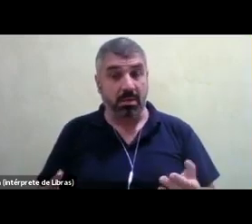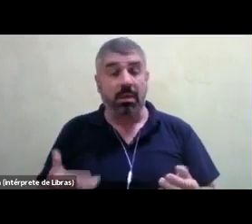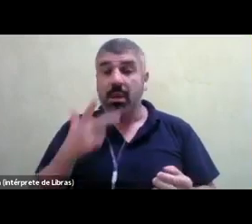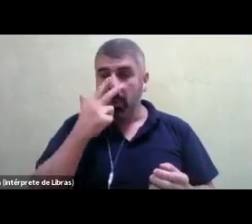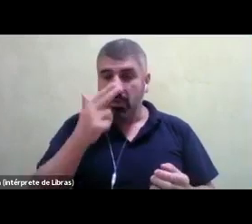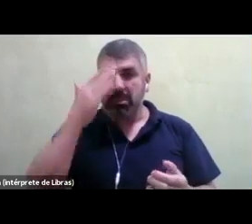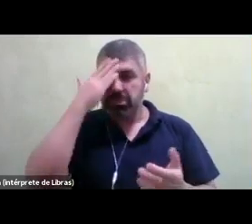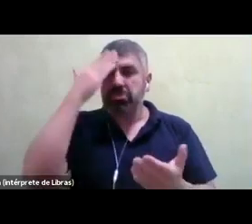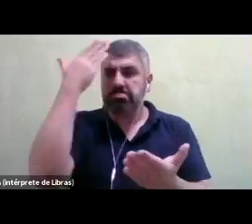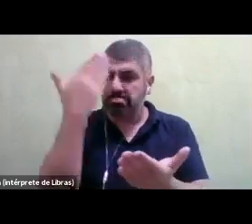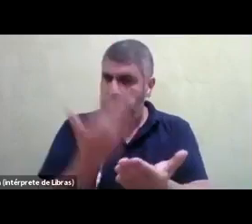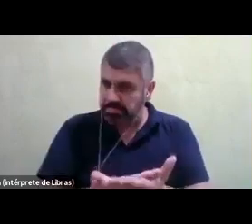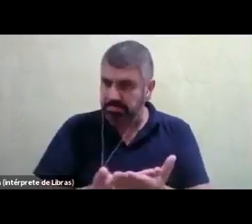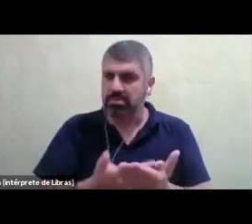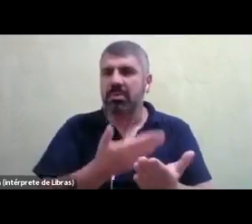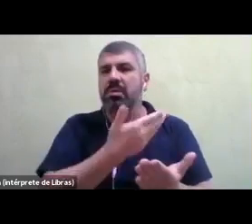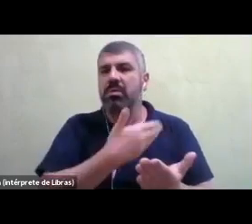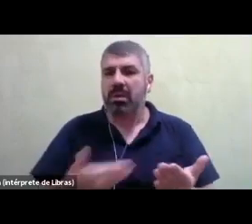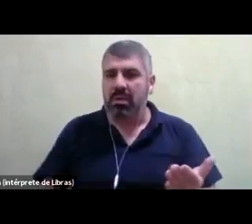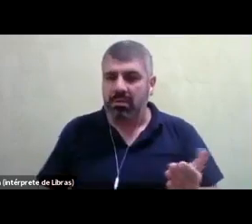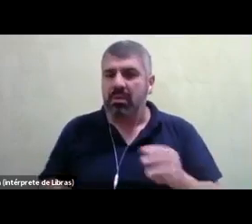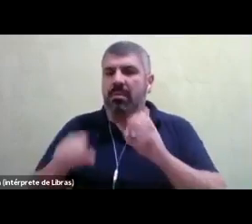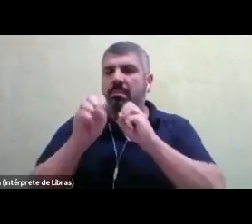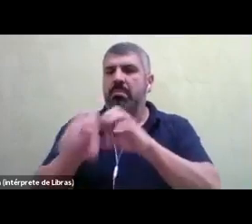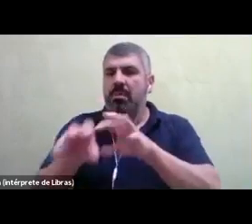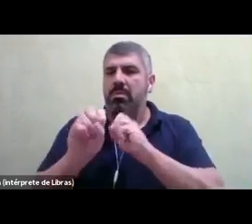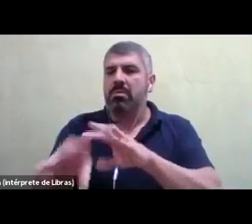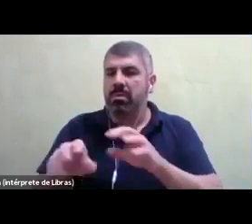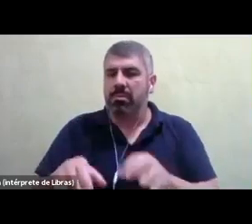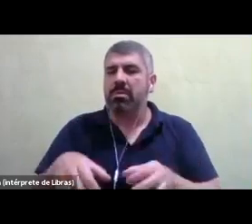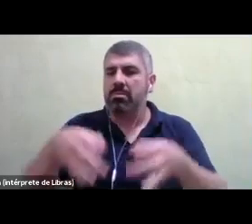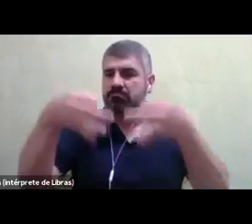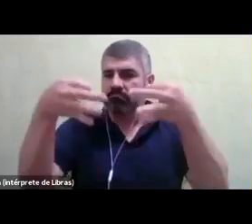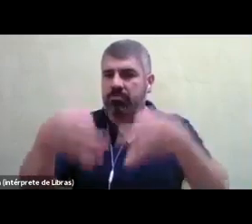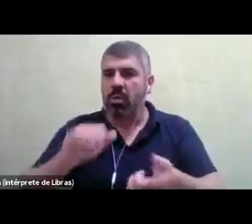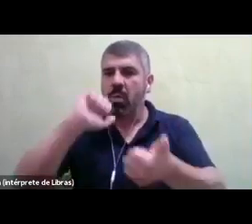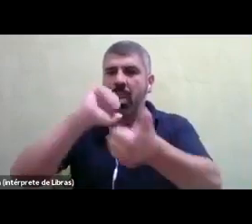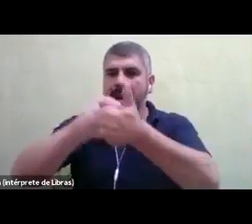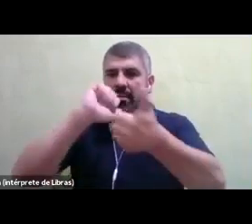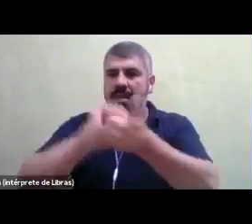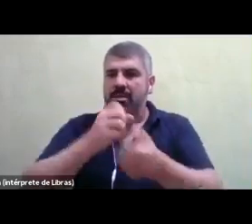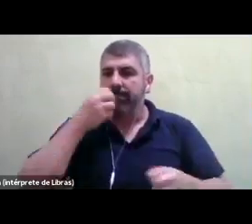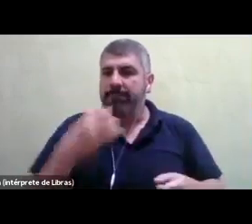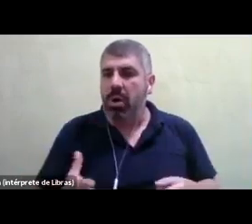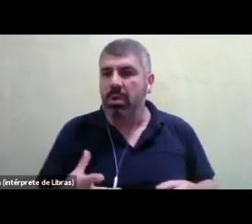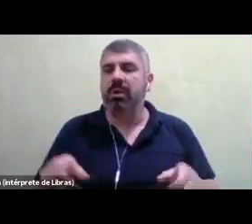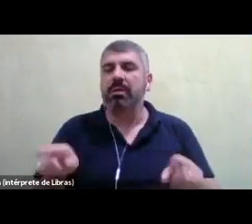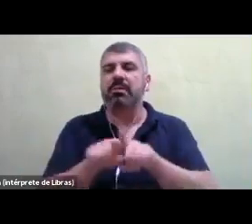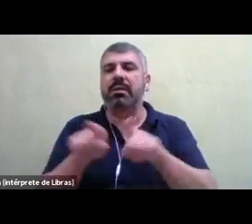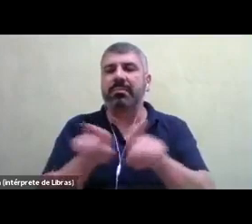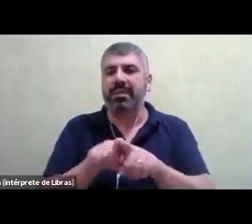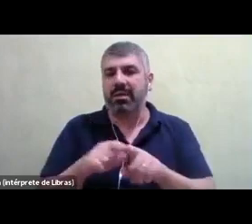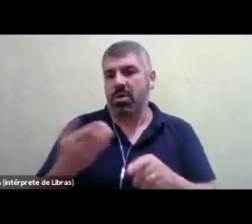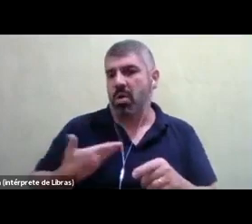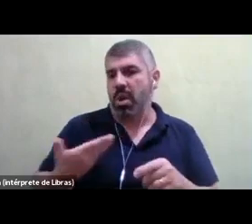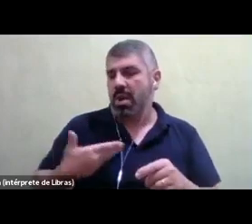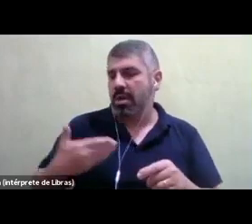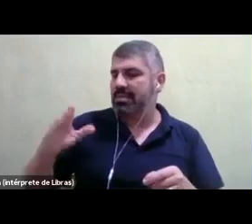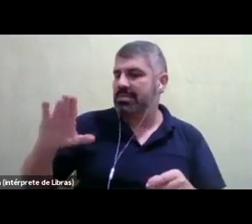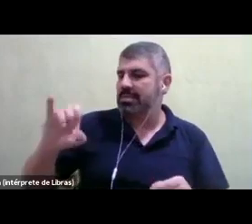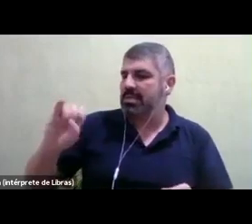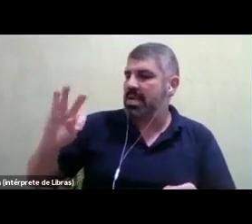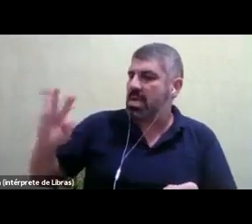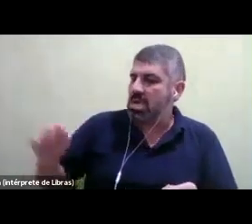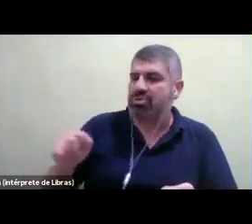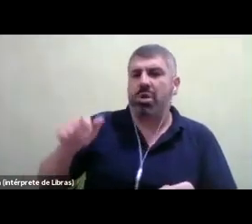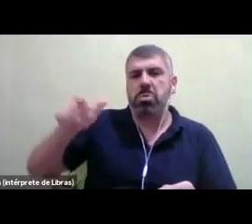de qualidade, assim como os meus colegas do CIEJA, os meus colegas de outras escolas também,